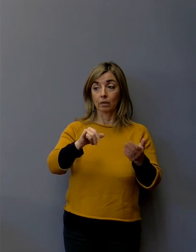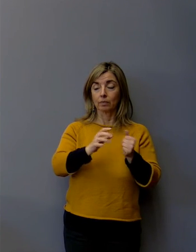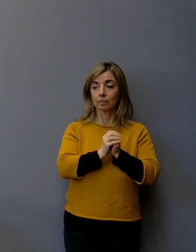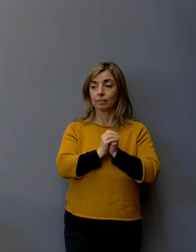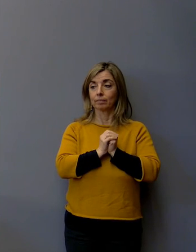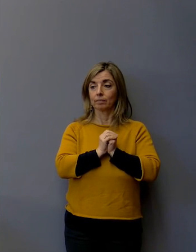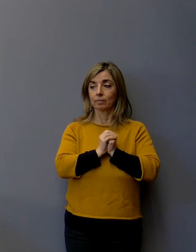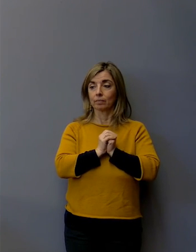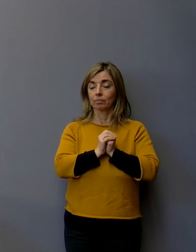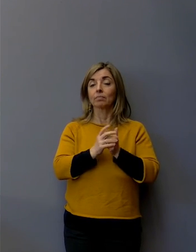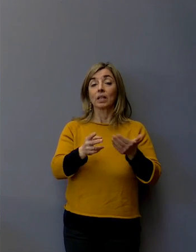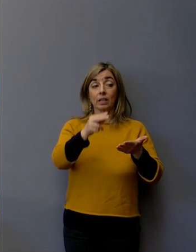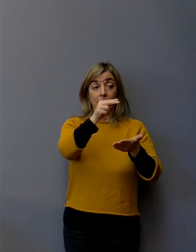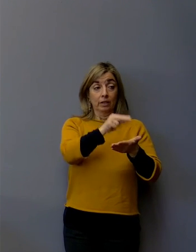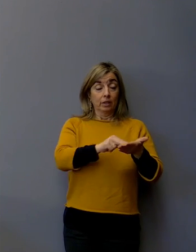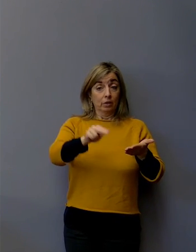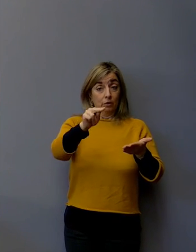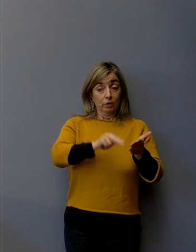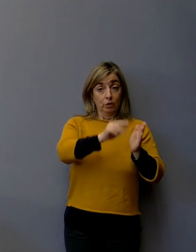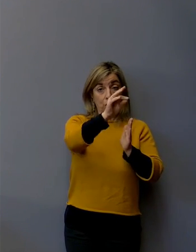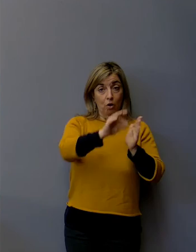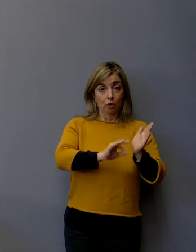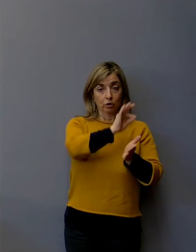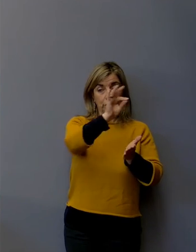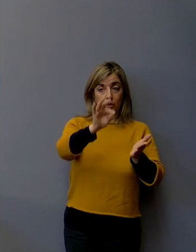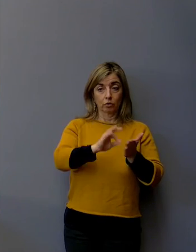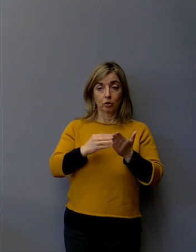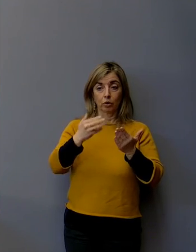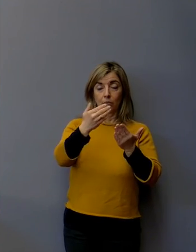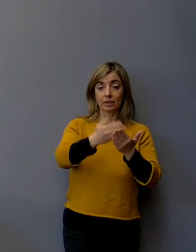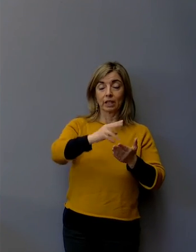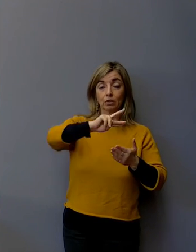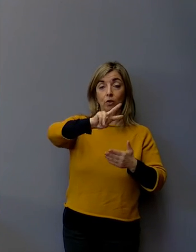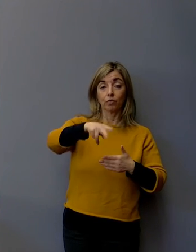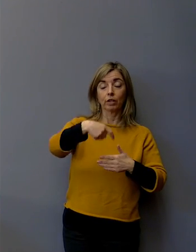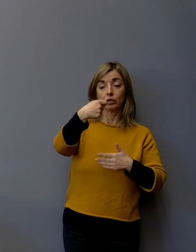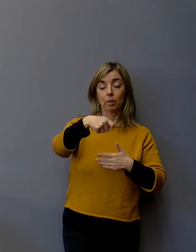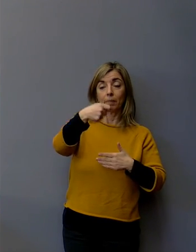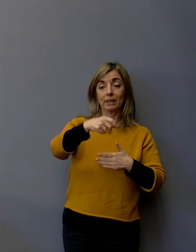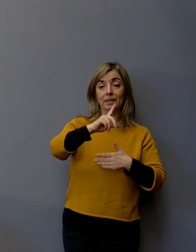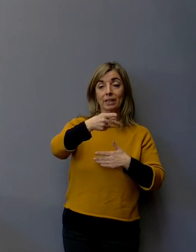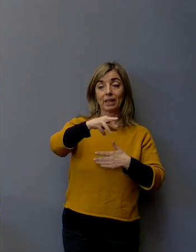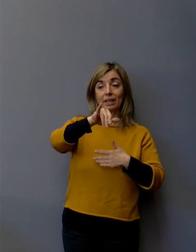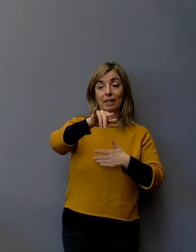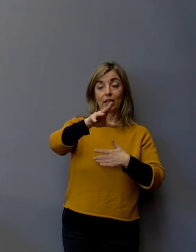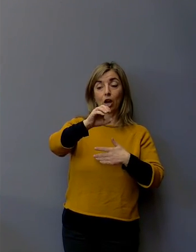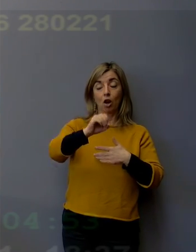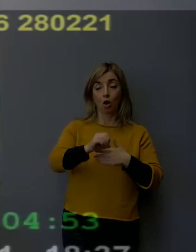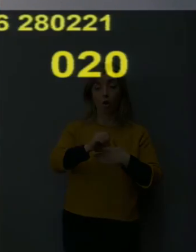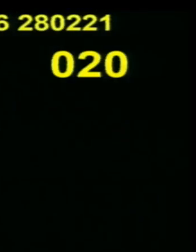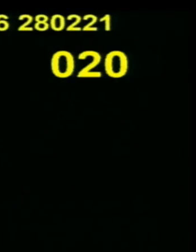pongo in votazione l'ordine del giorno presentato dal vice presidente grillo con parere favorevole della giunta